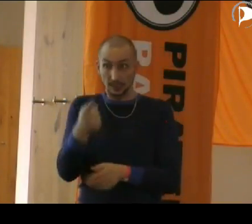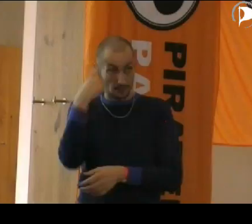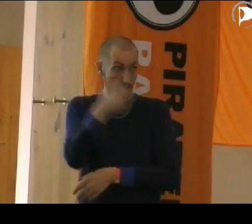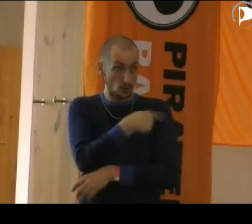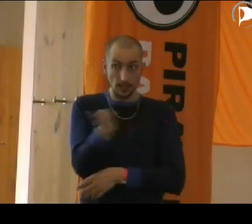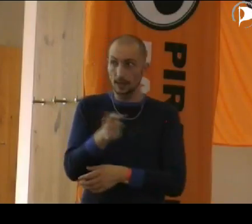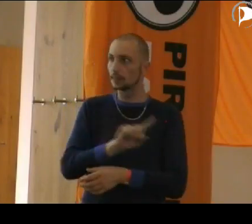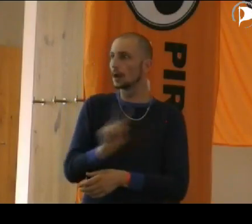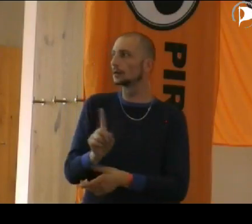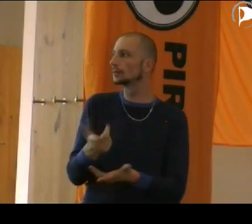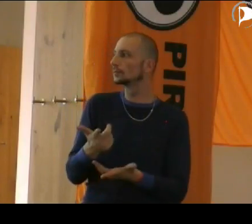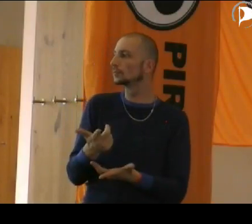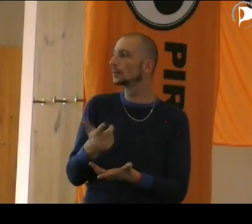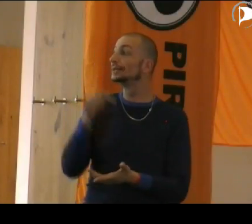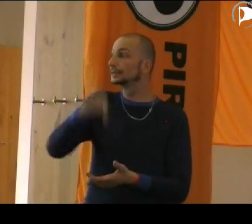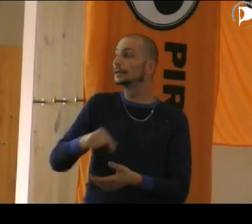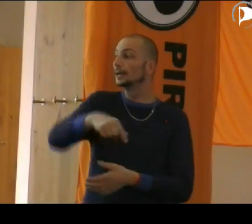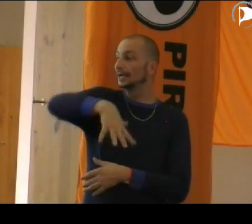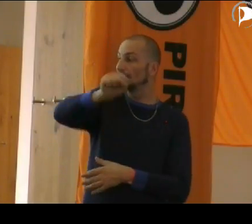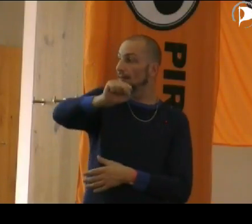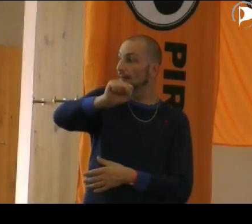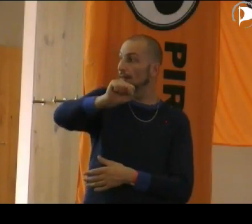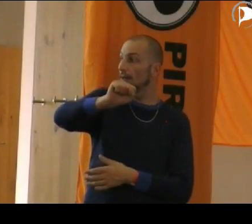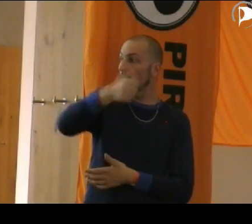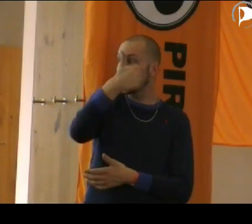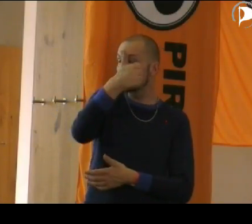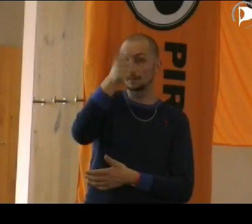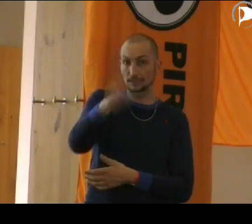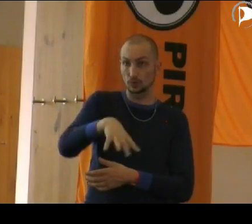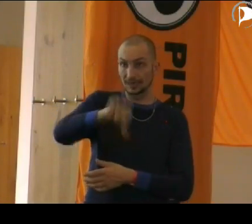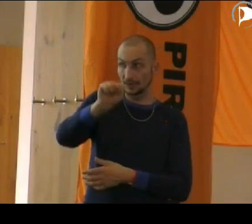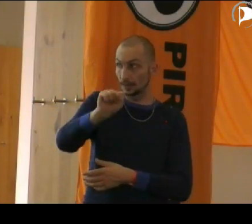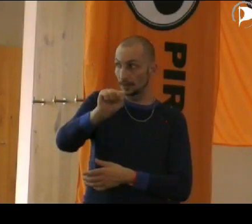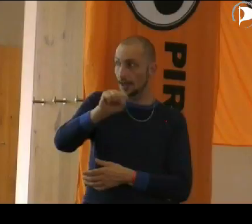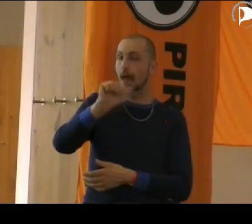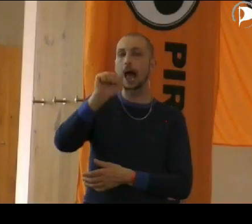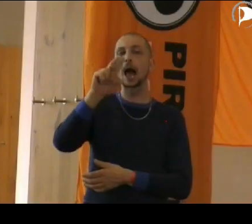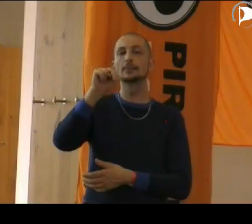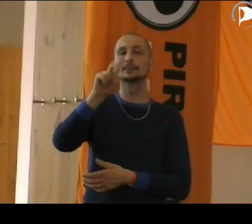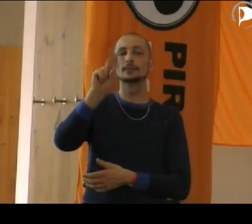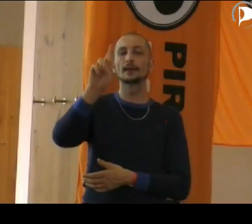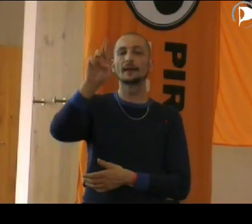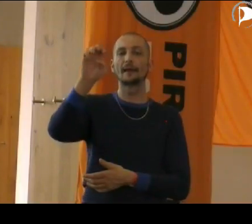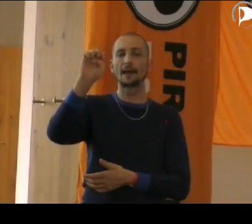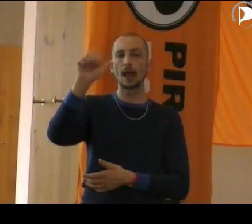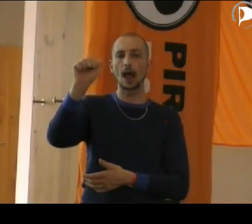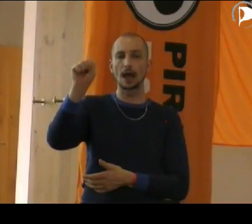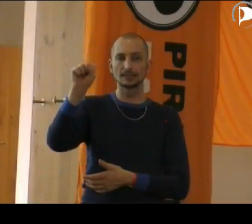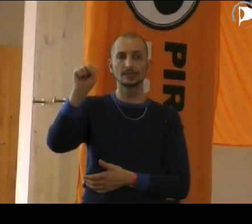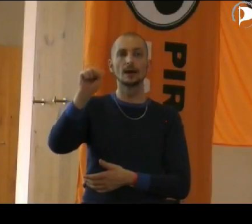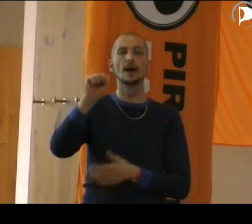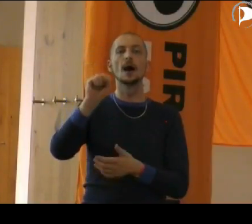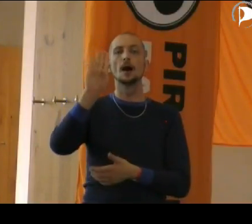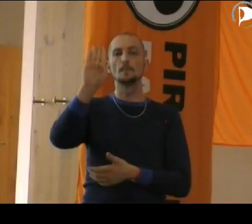habt ihr habt ihr noch gewinner ist der erst falls anschließend 40-jährige comcast